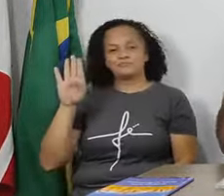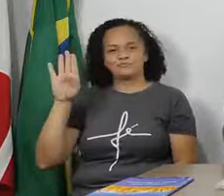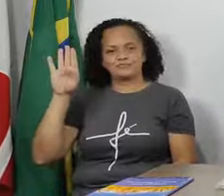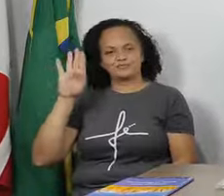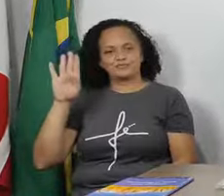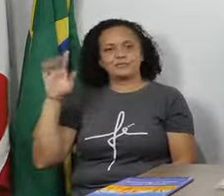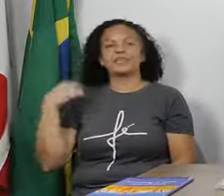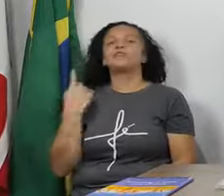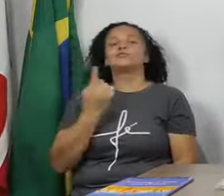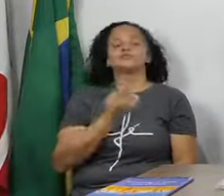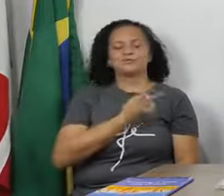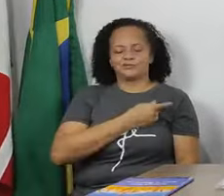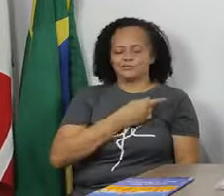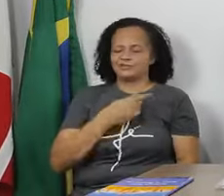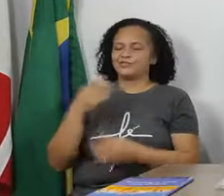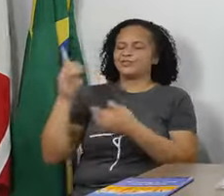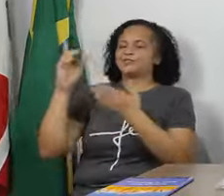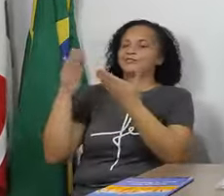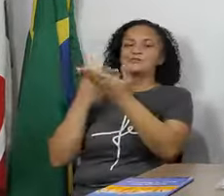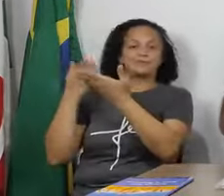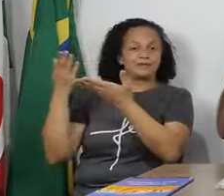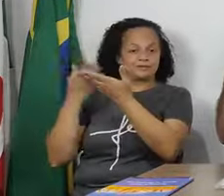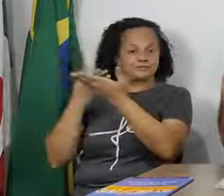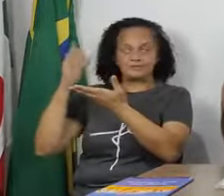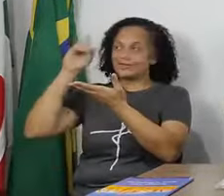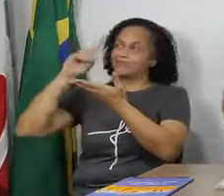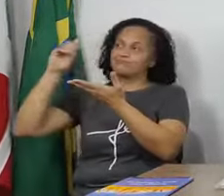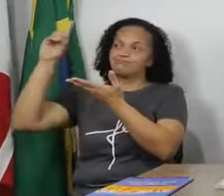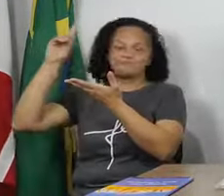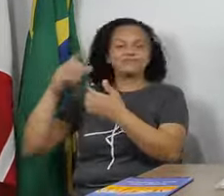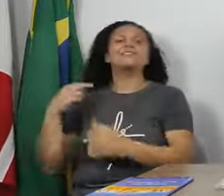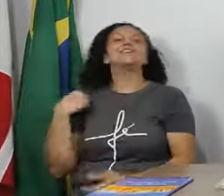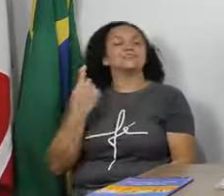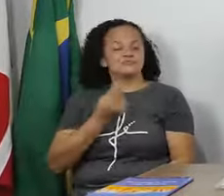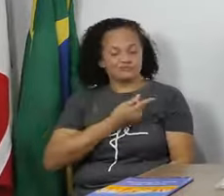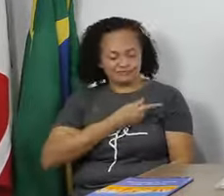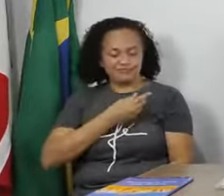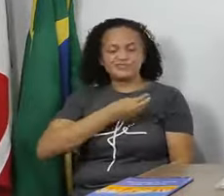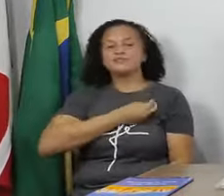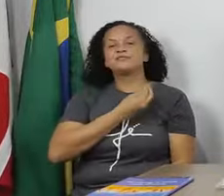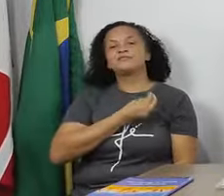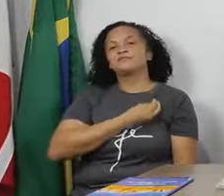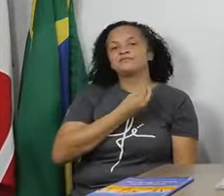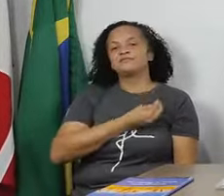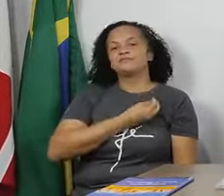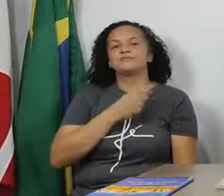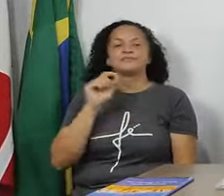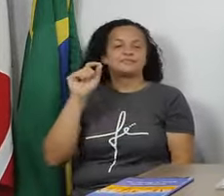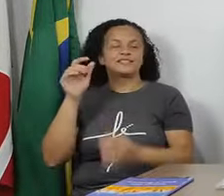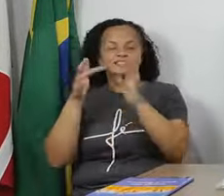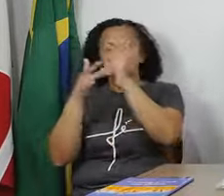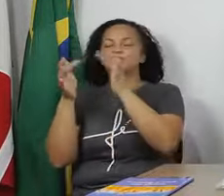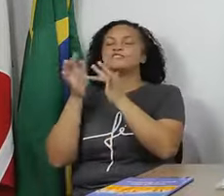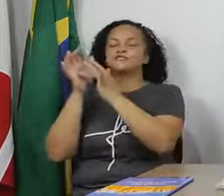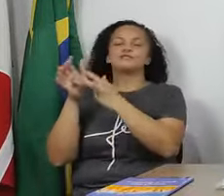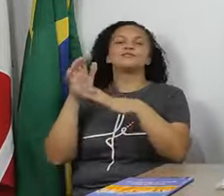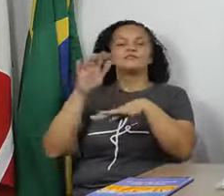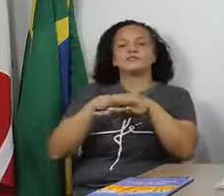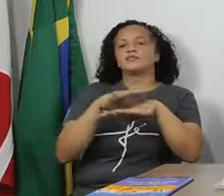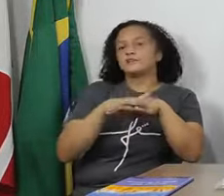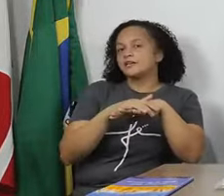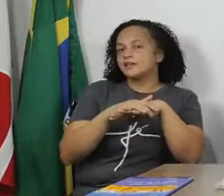nos relacionamos com Deus, nós vivemos à altura do que Cristo realizou, né? A partir